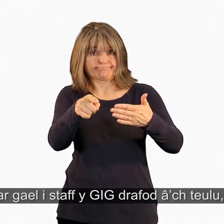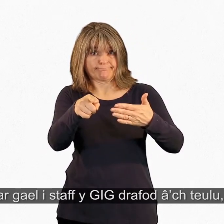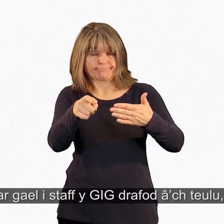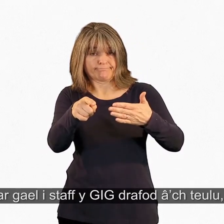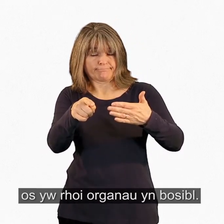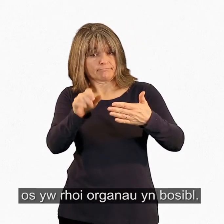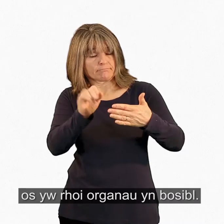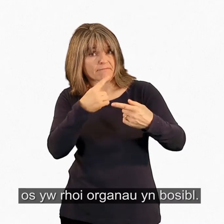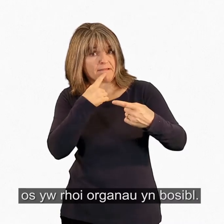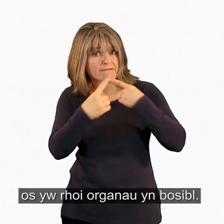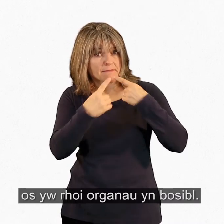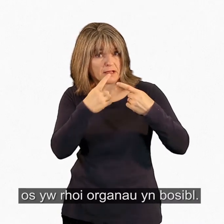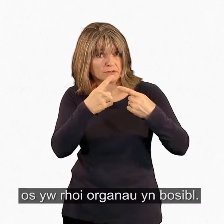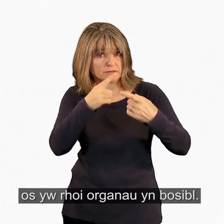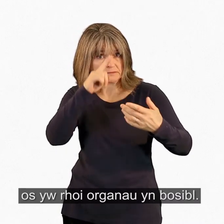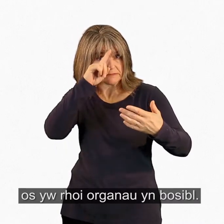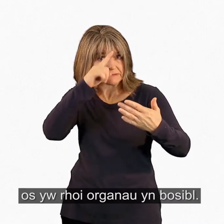teulu, os yw rhoi organau yn bosibl